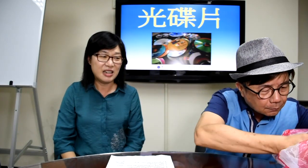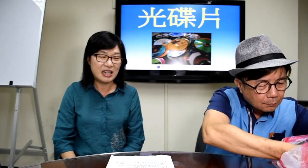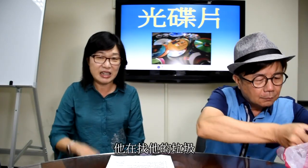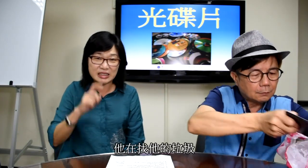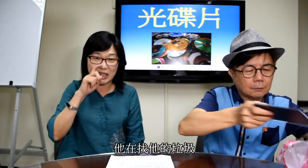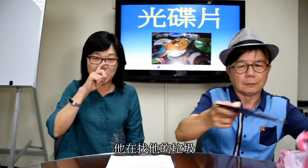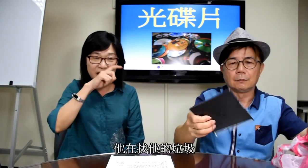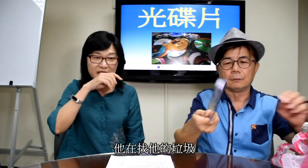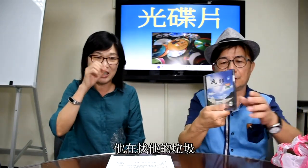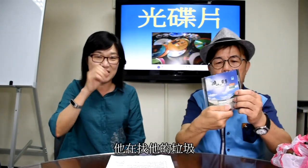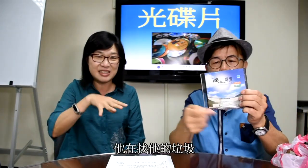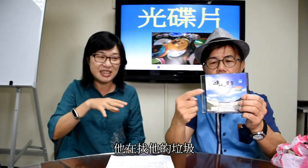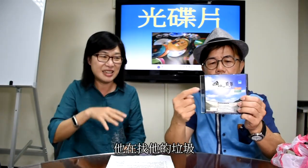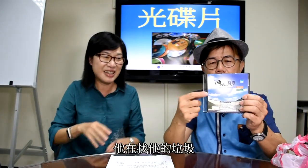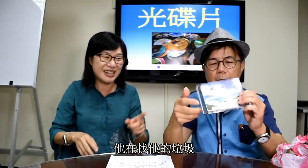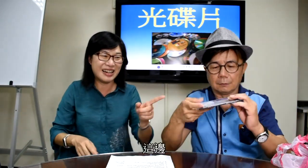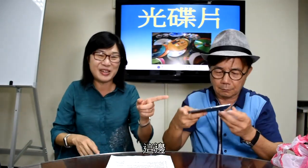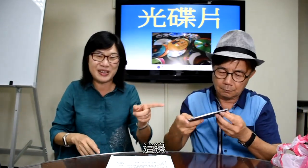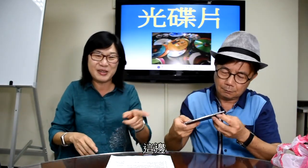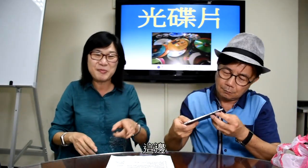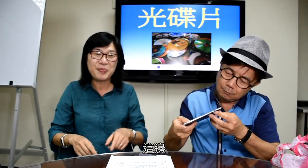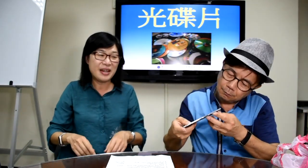他在找他的垃圾，对，